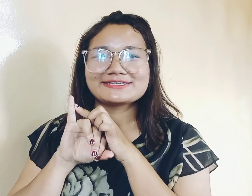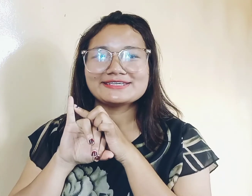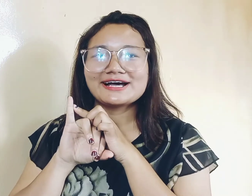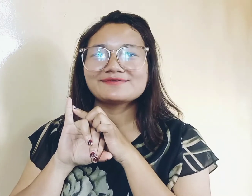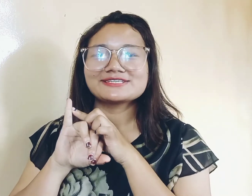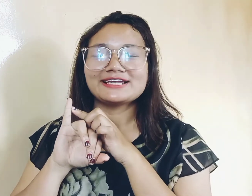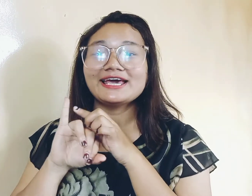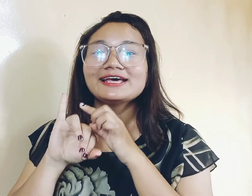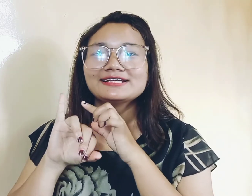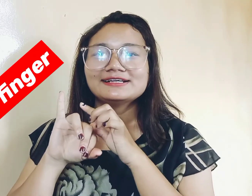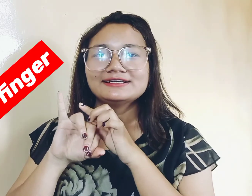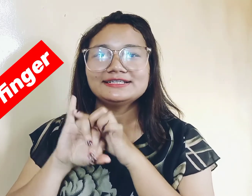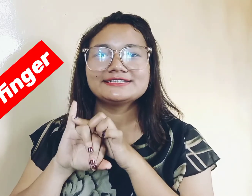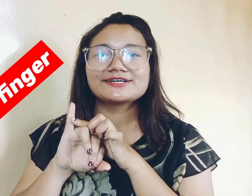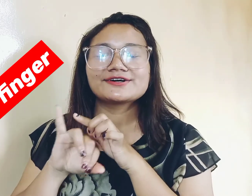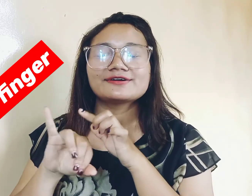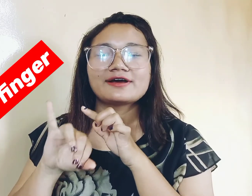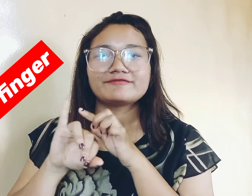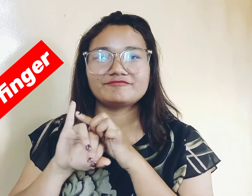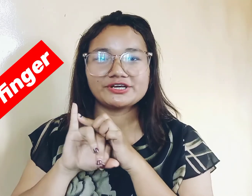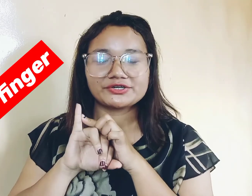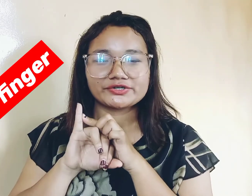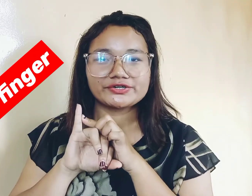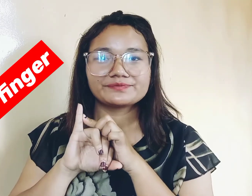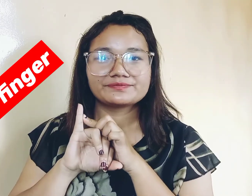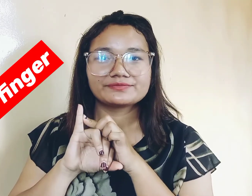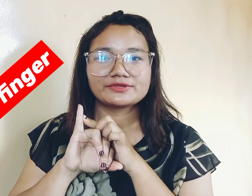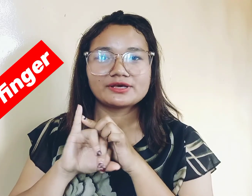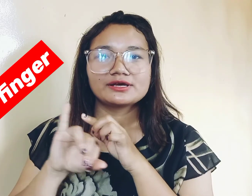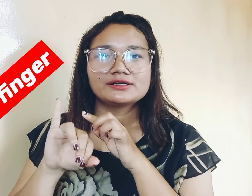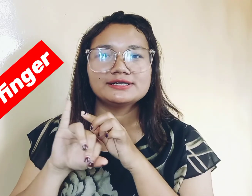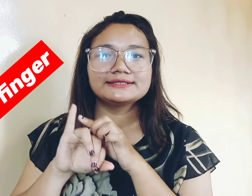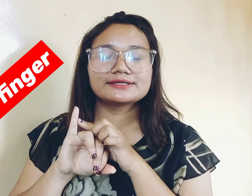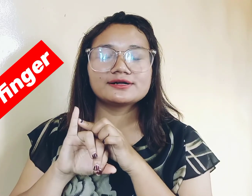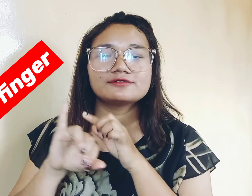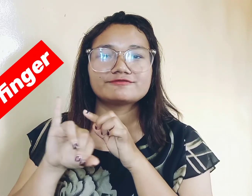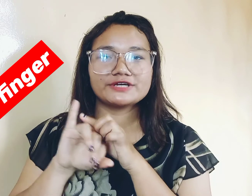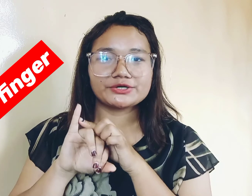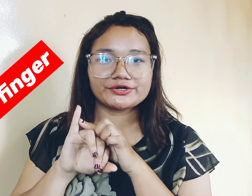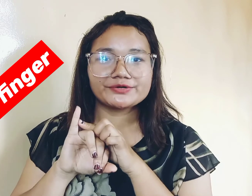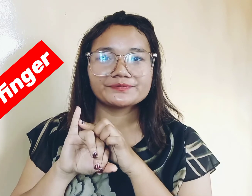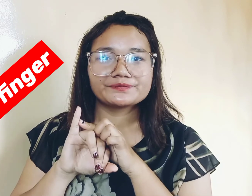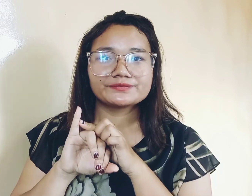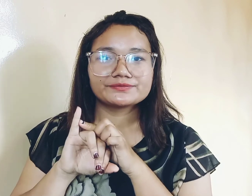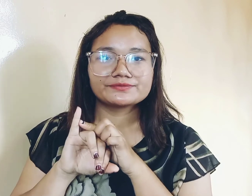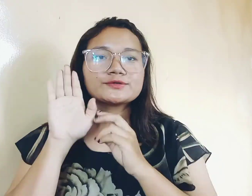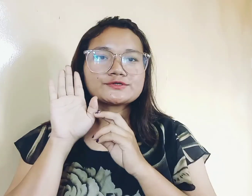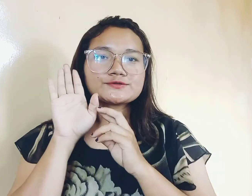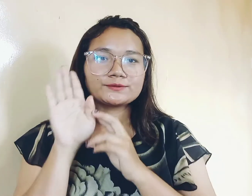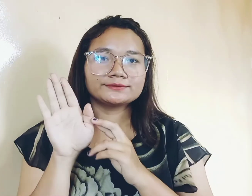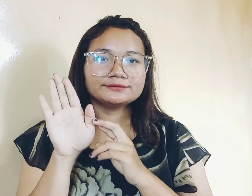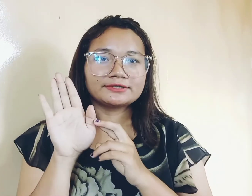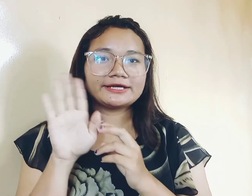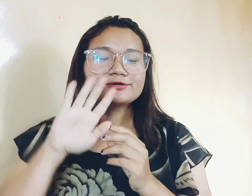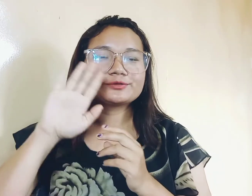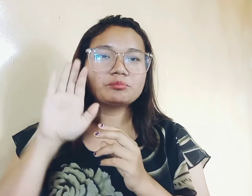ค คittle Fingerlittle Fingerอสทท